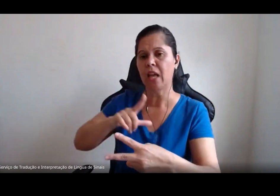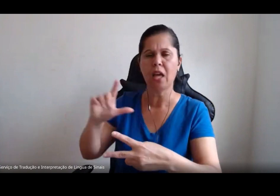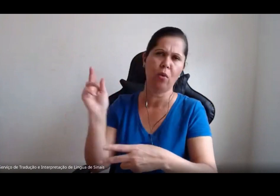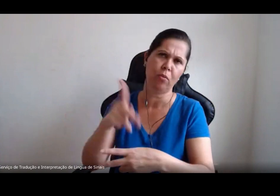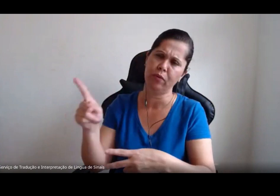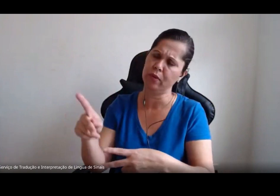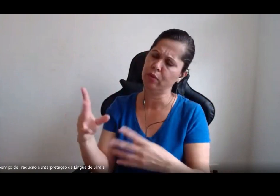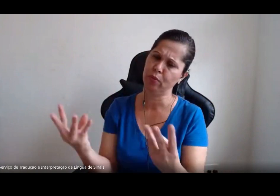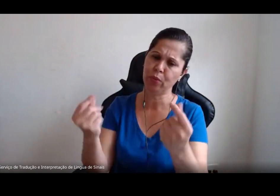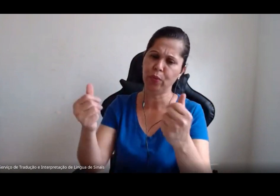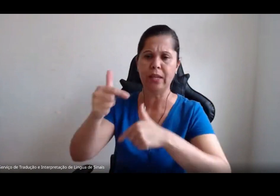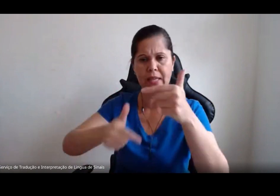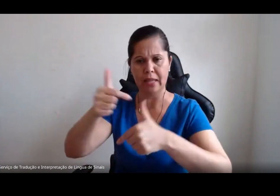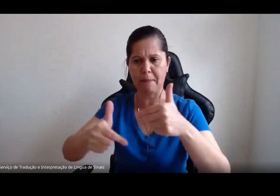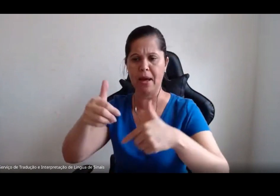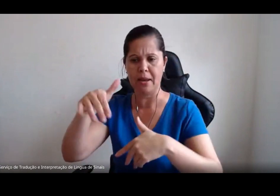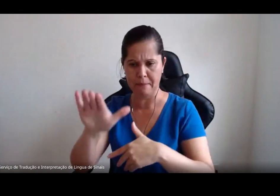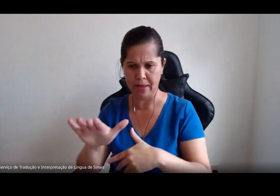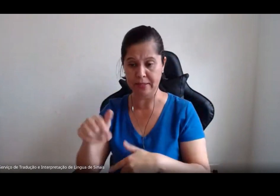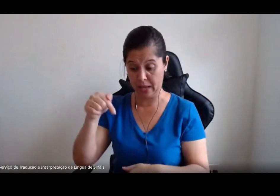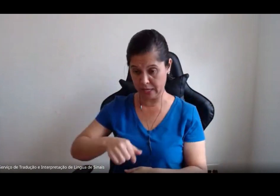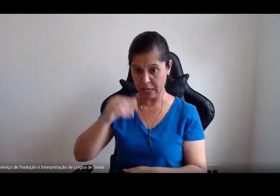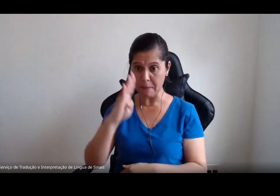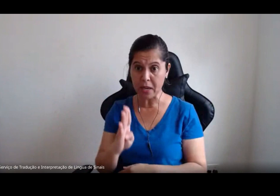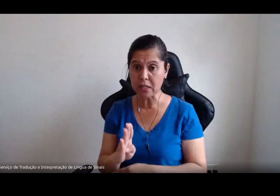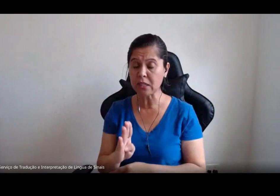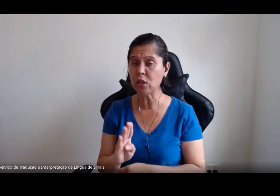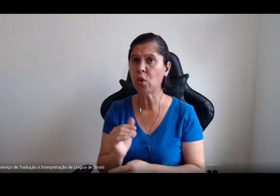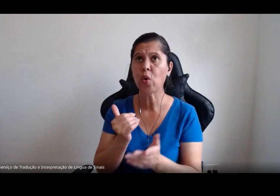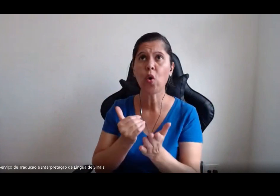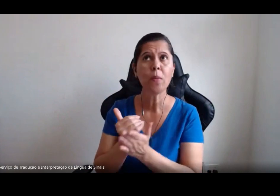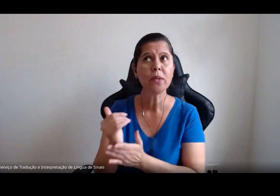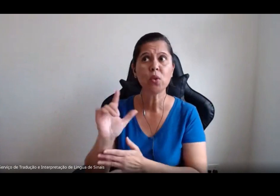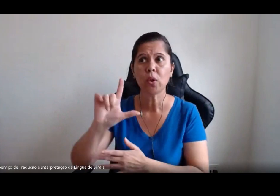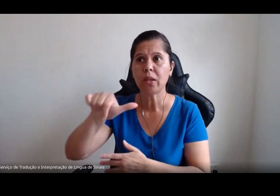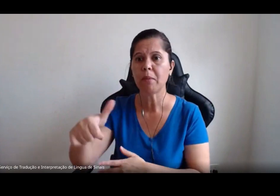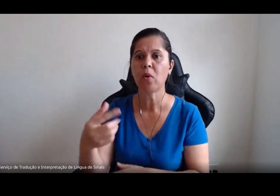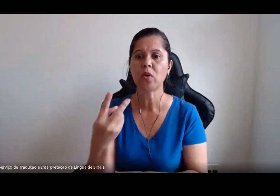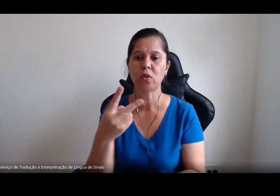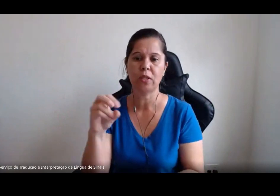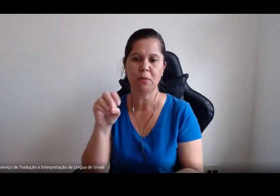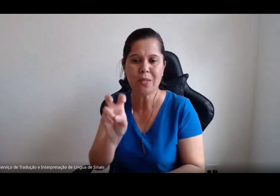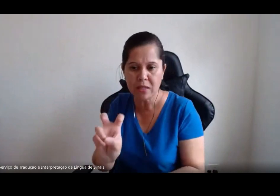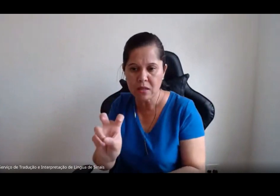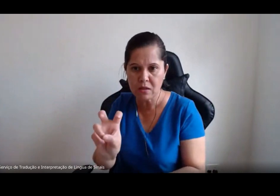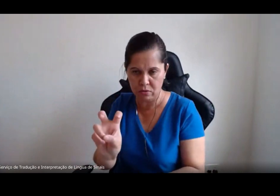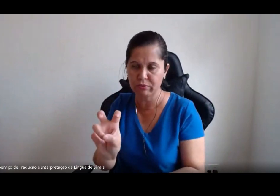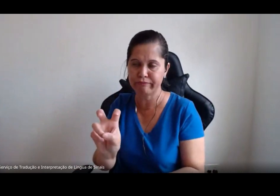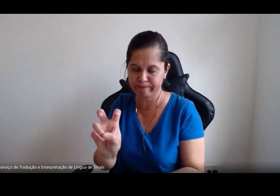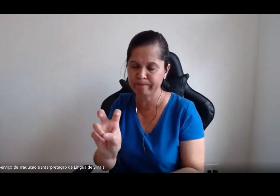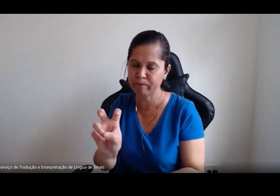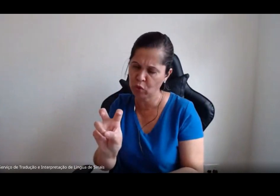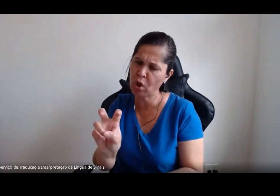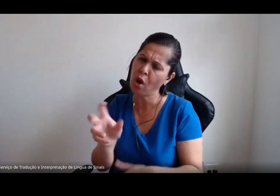que produz muito dentro da glotopolítica. Aqui no Brasil, a glotopolítica chega mesmo só depois de 2005,